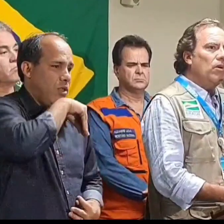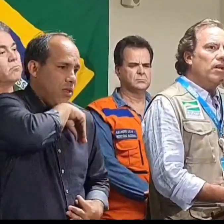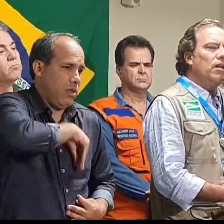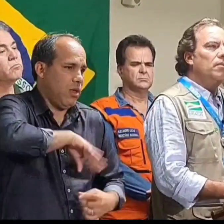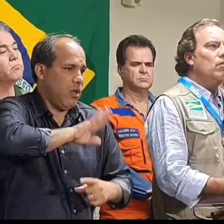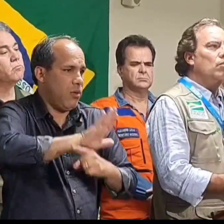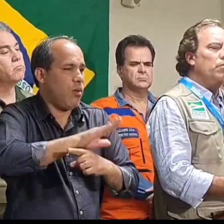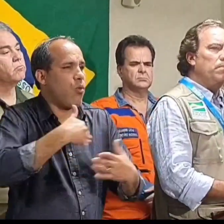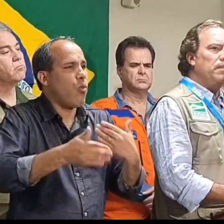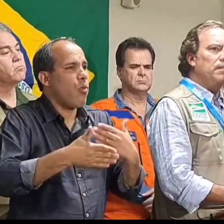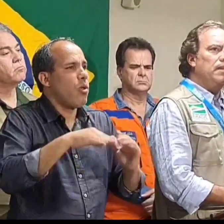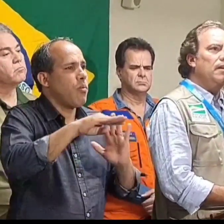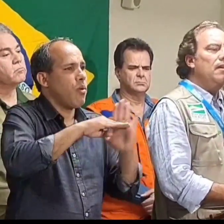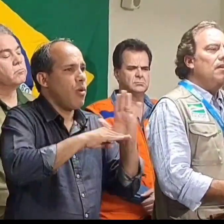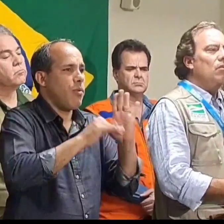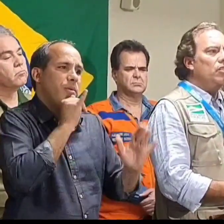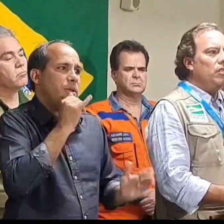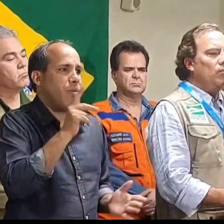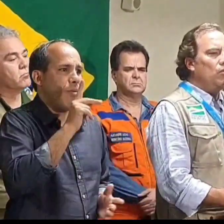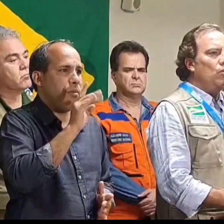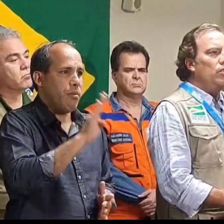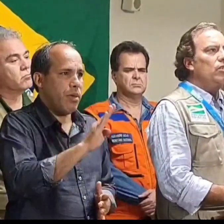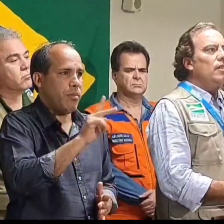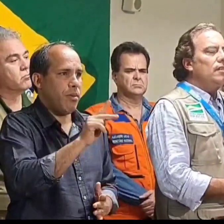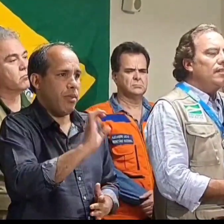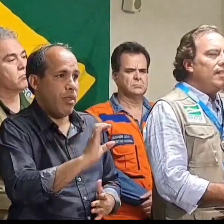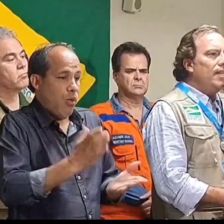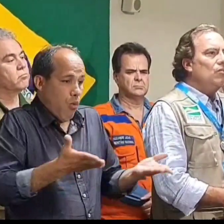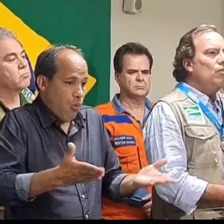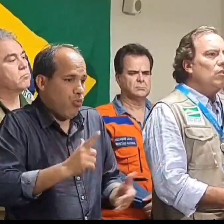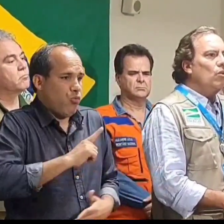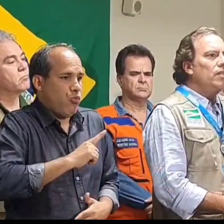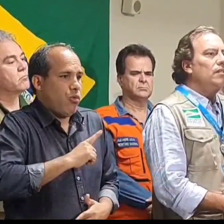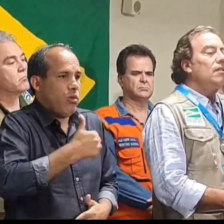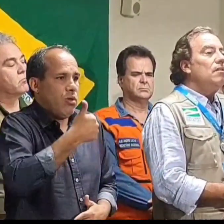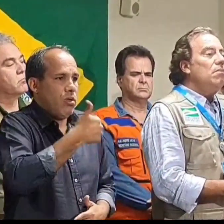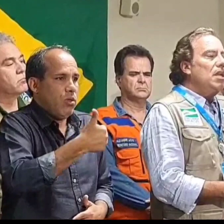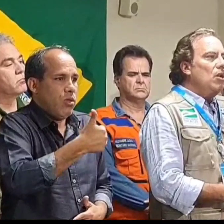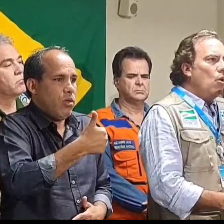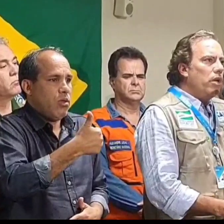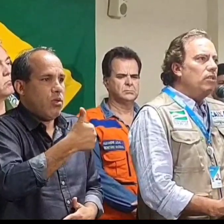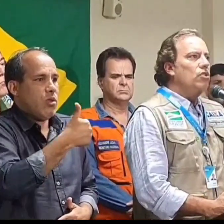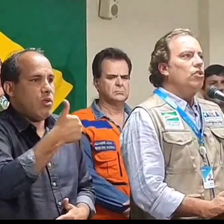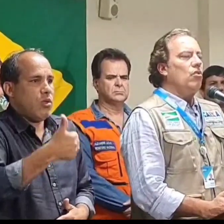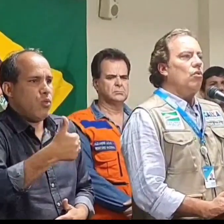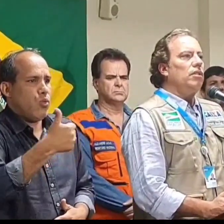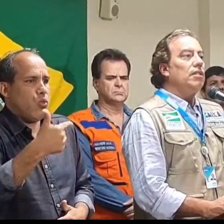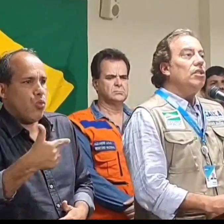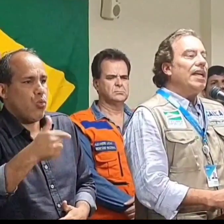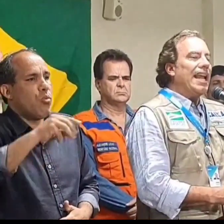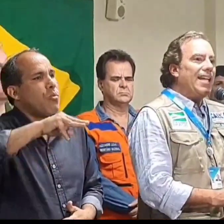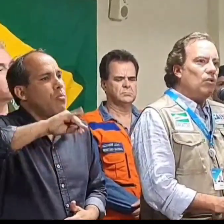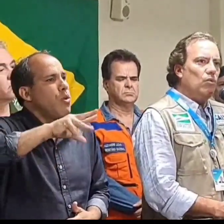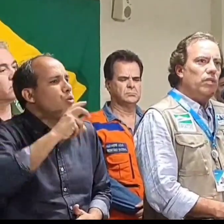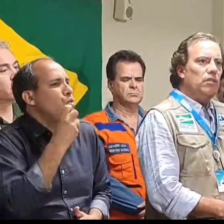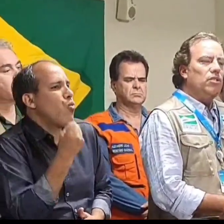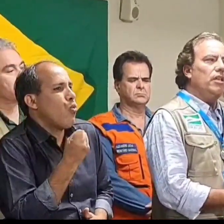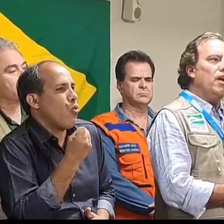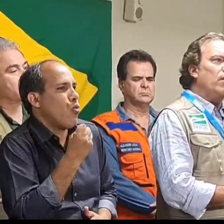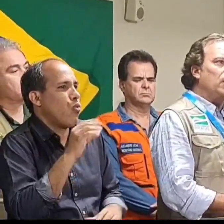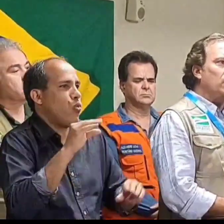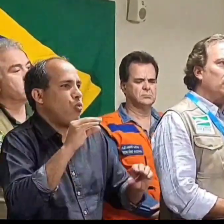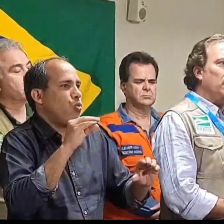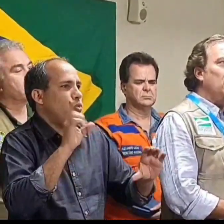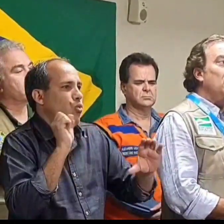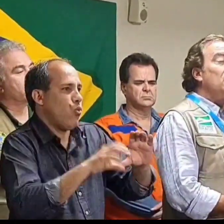qualquer programa como o PPC, nós temos hoje 112 milhões de contas gratuitas,